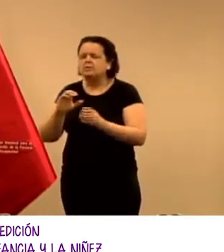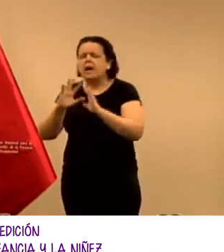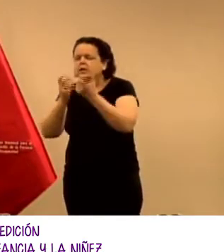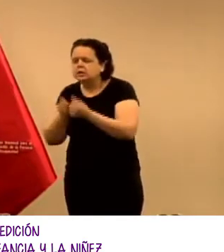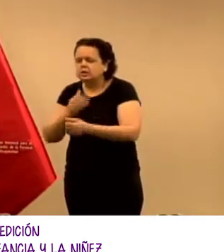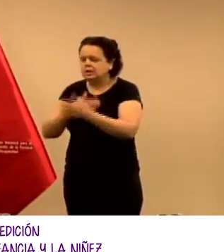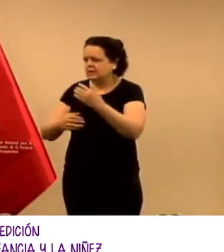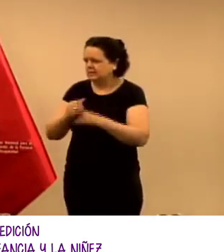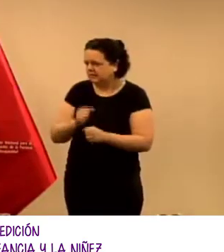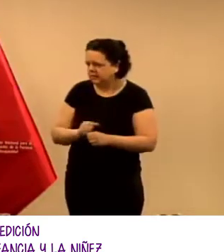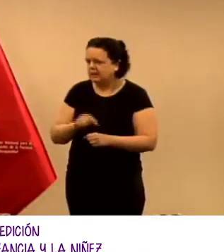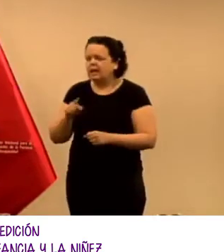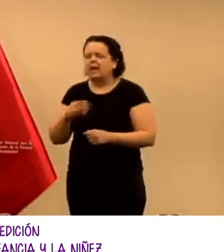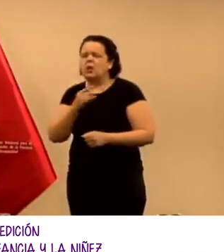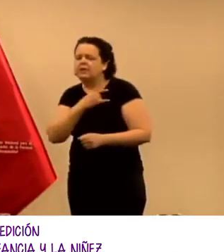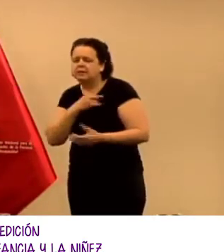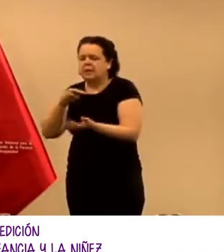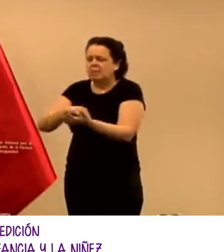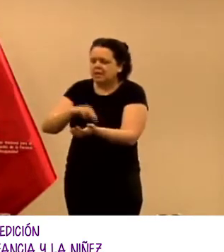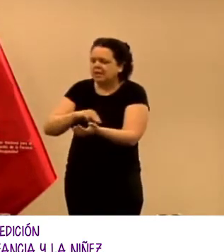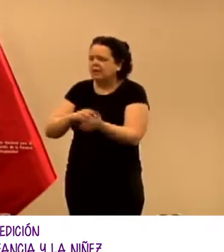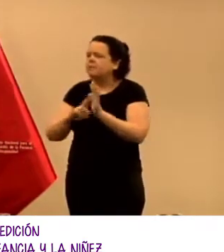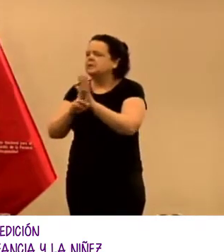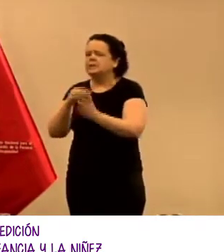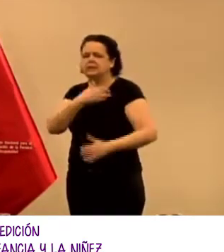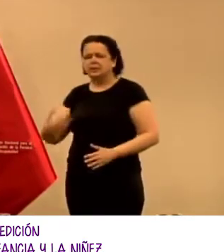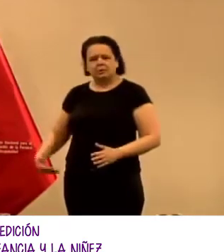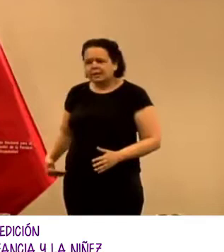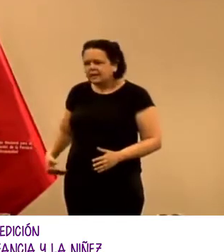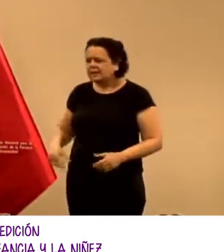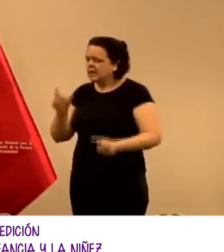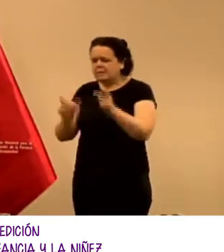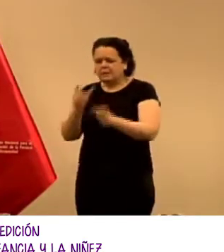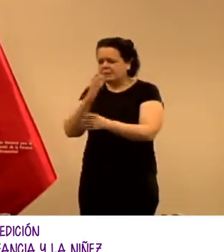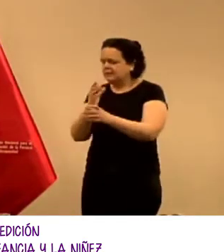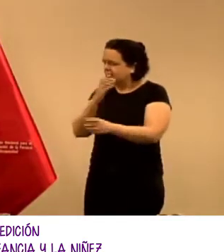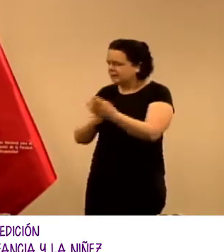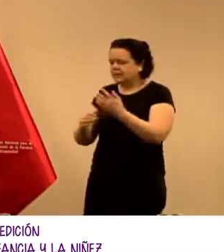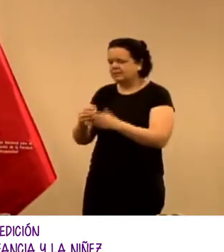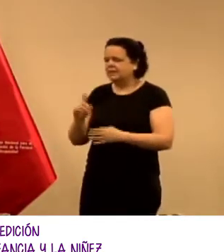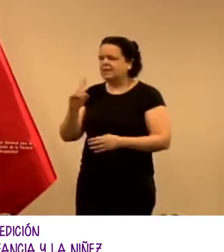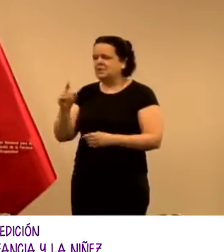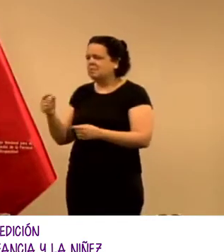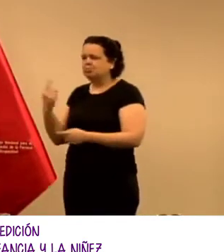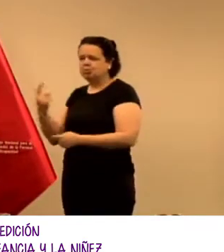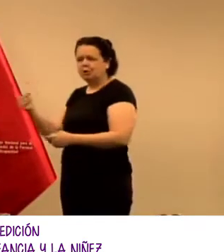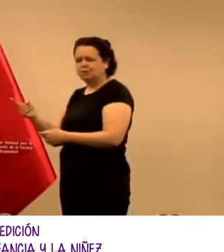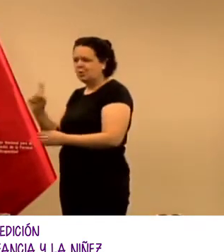discapacidad, académicos, médicos, representantes de gobiernos y personas con discapacidad no organizadas